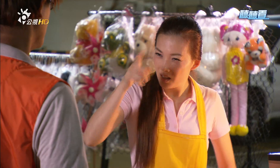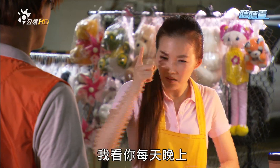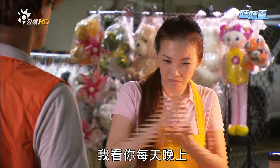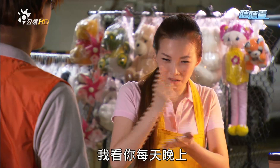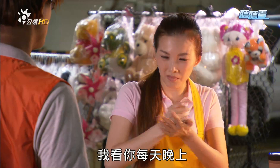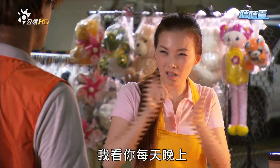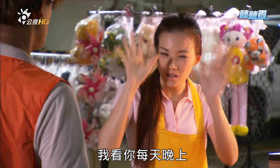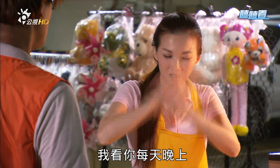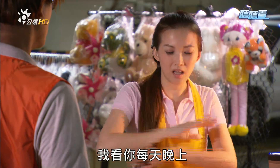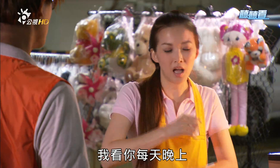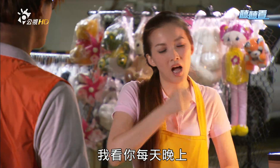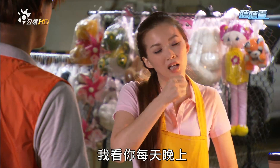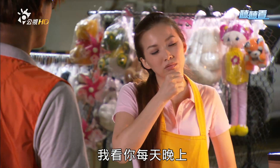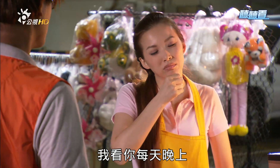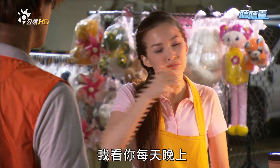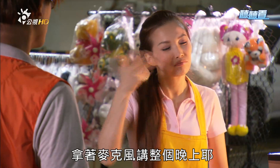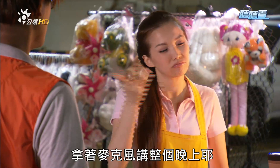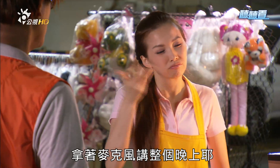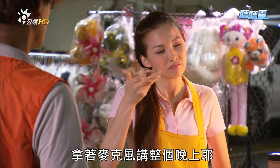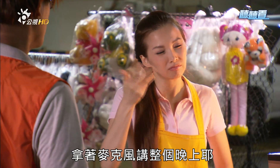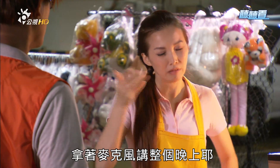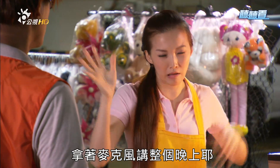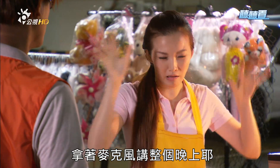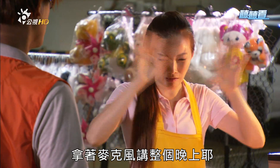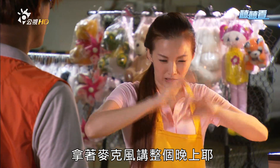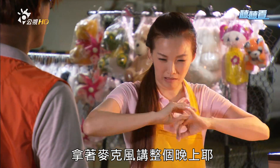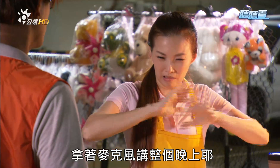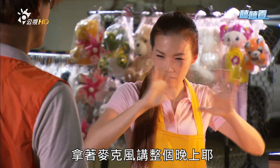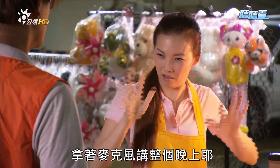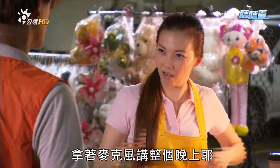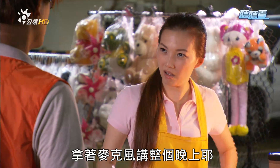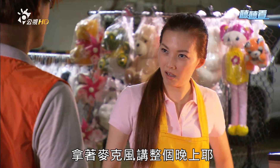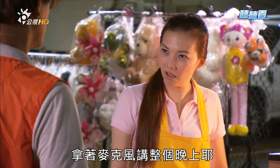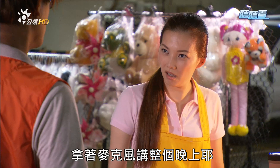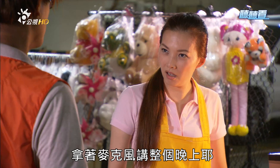我看你每天晚上拿着麦克风讲整个晚上，